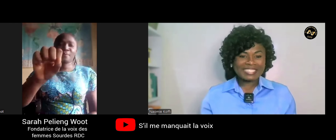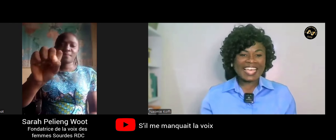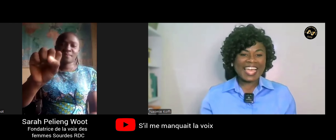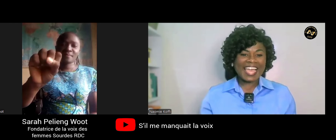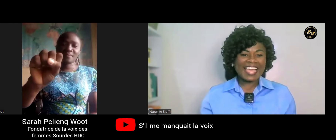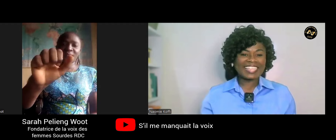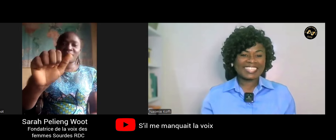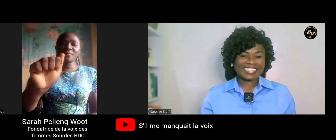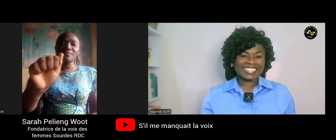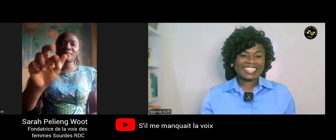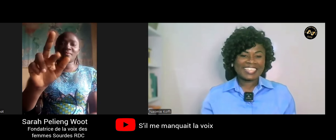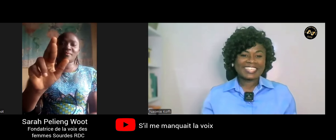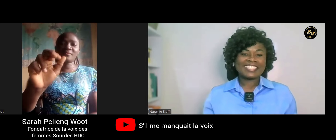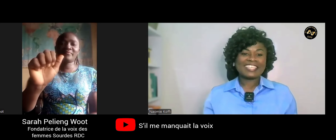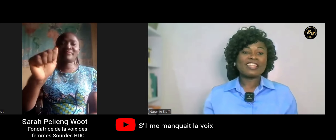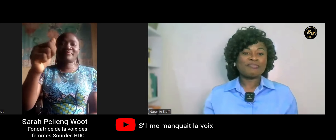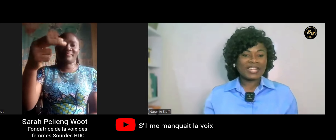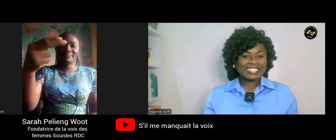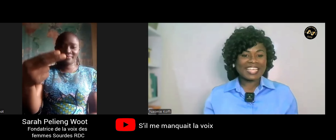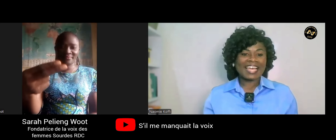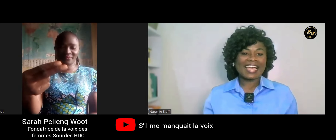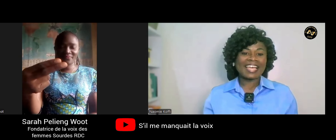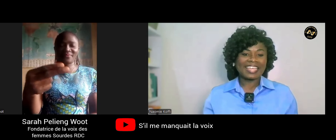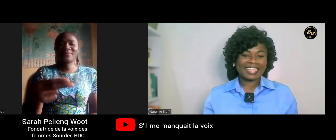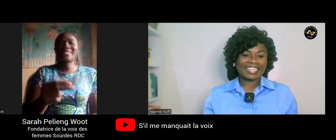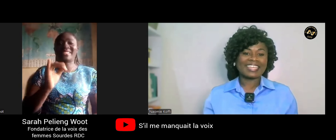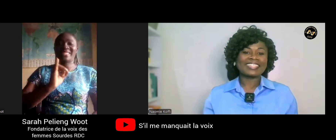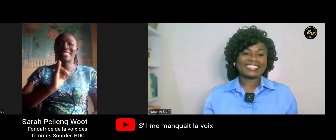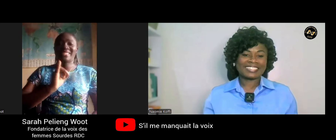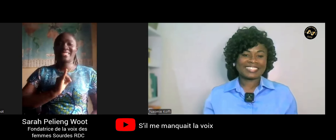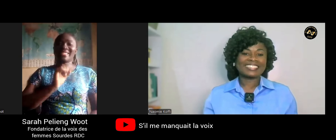Madame Sarah, elle est belle Sarah.